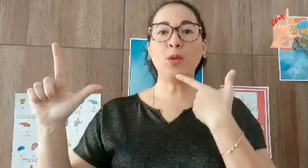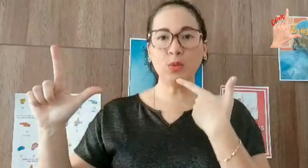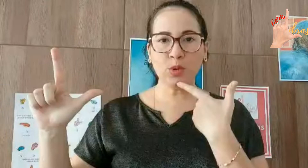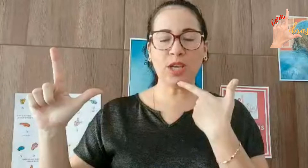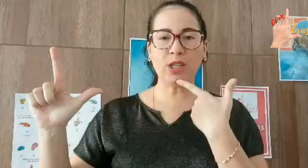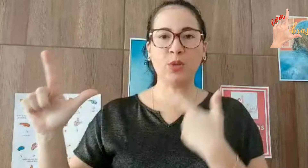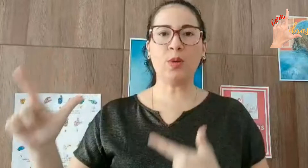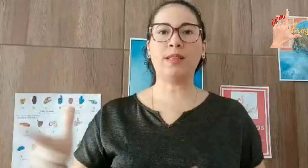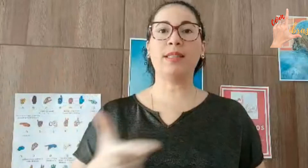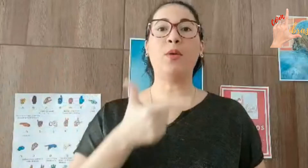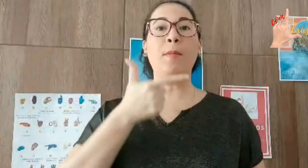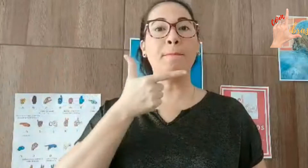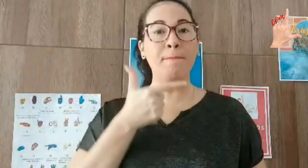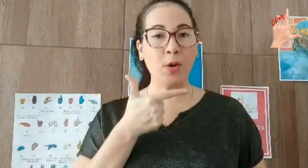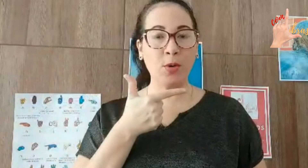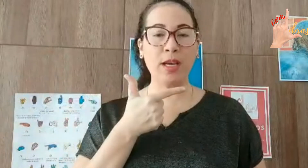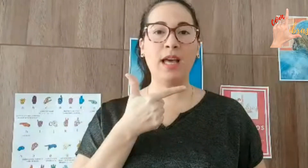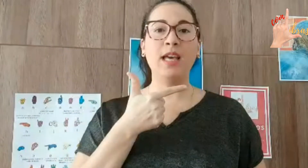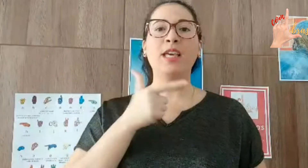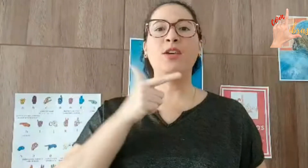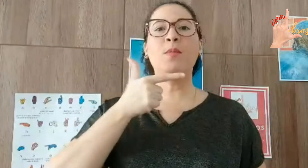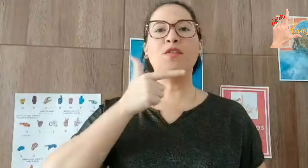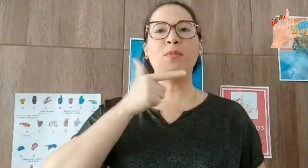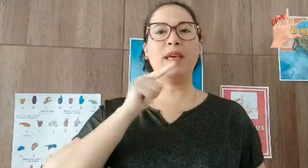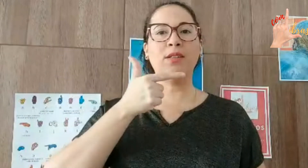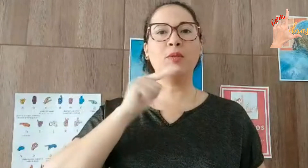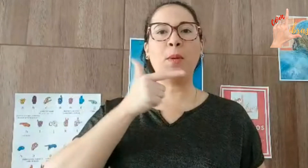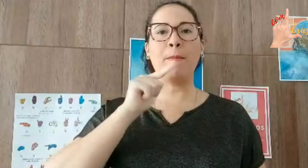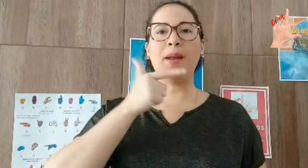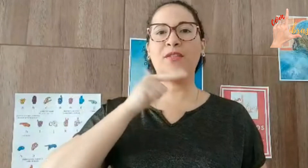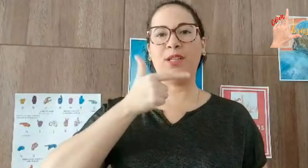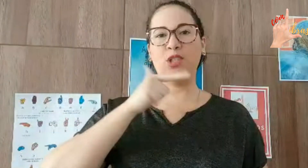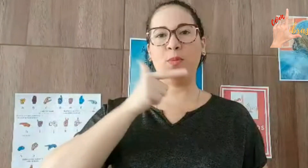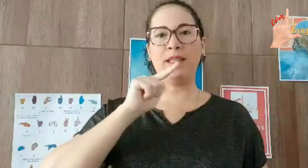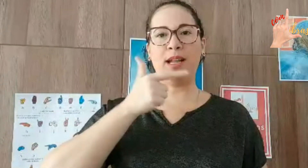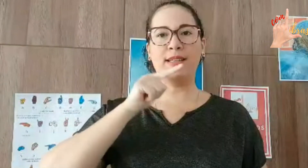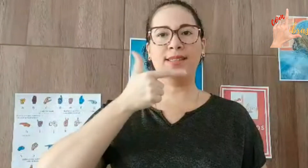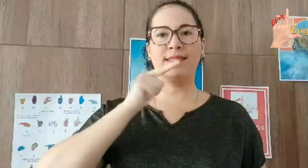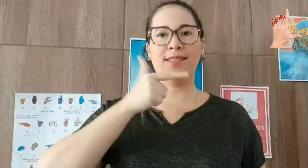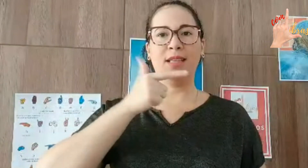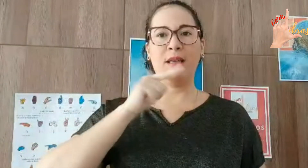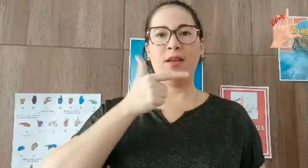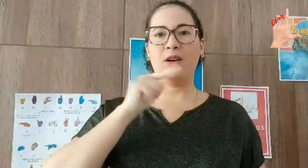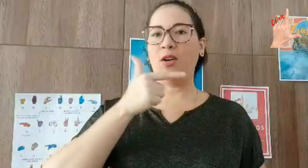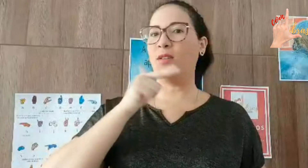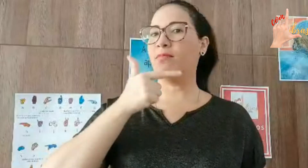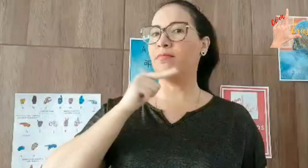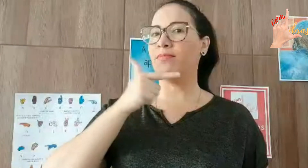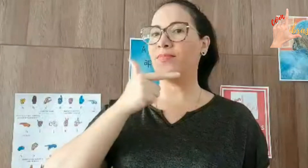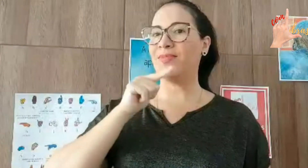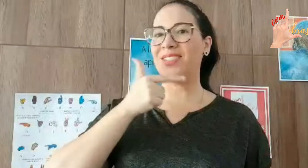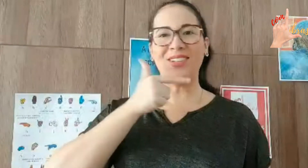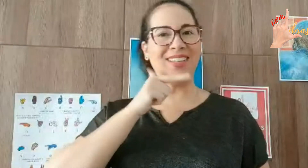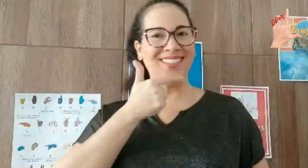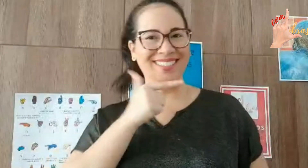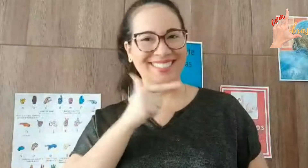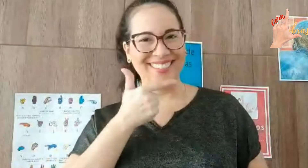ponto de articulação, boca e o movimento para frente e para trás. Ó, sorrir.